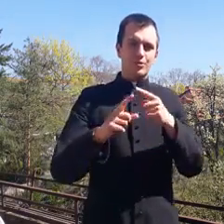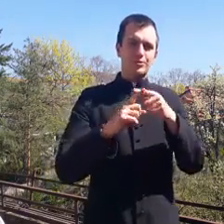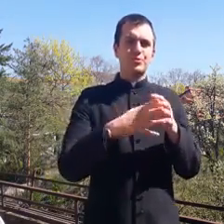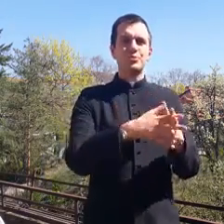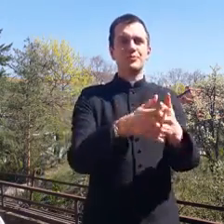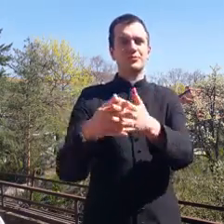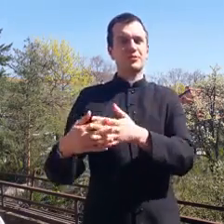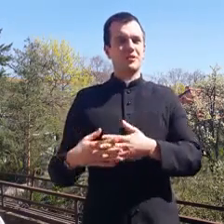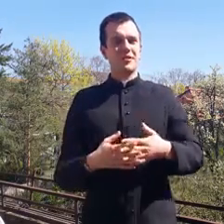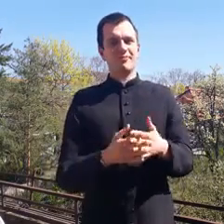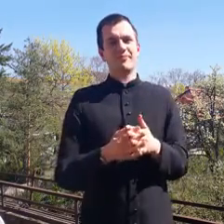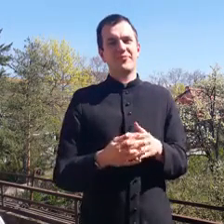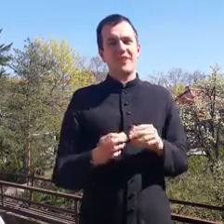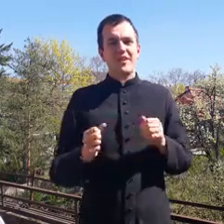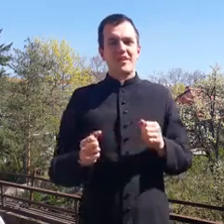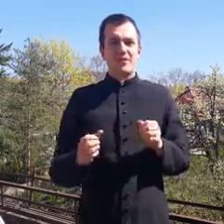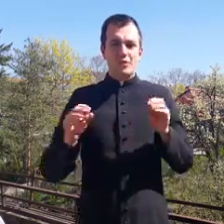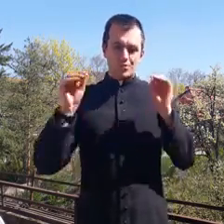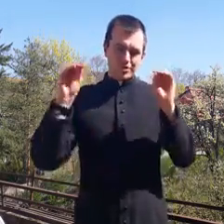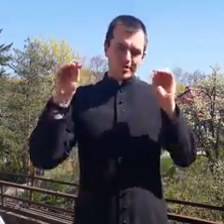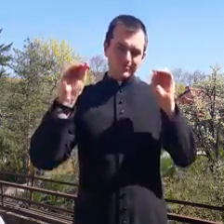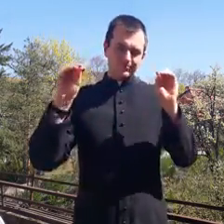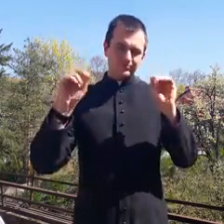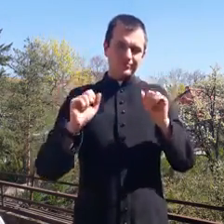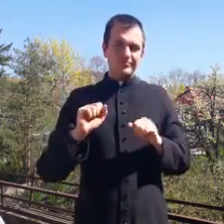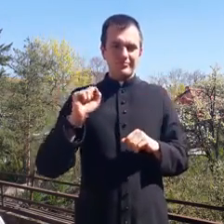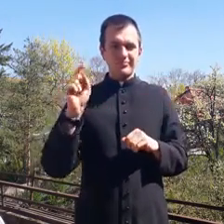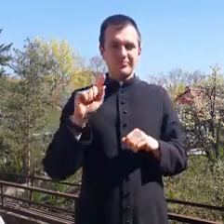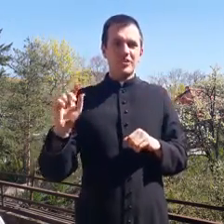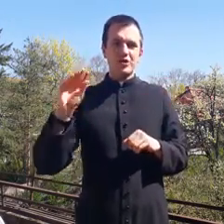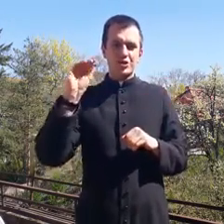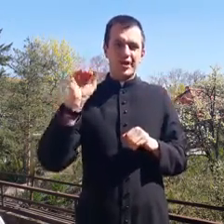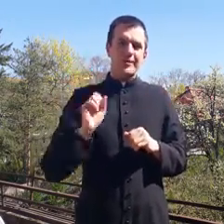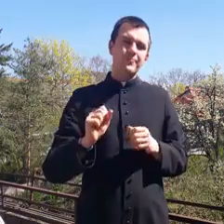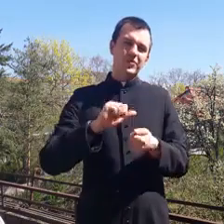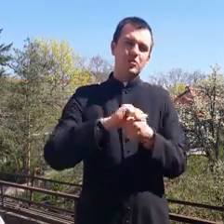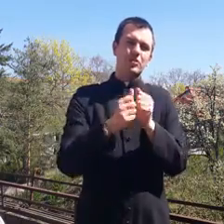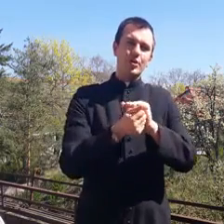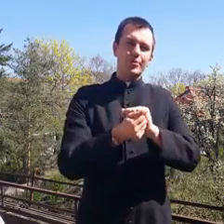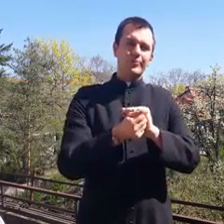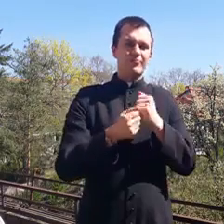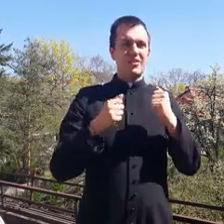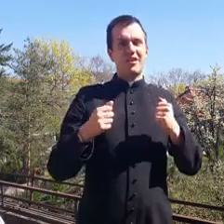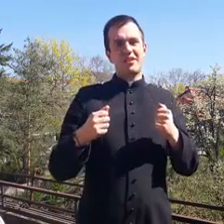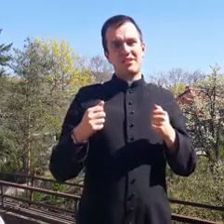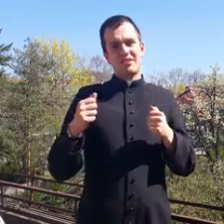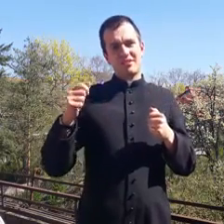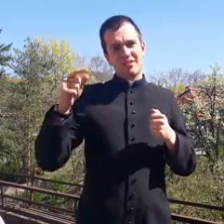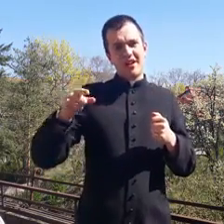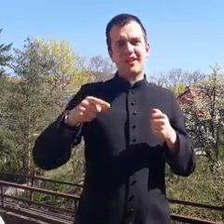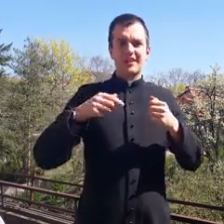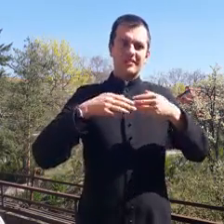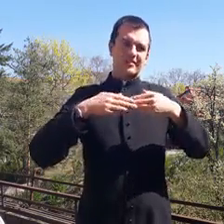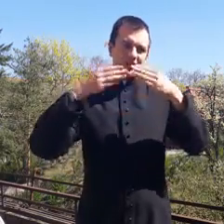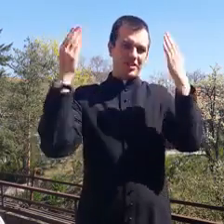kościół to tyle uczy że są takie dni